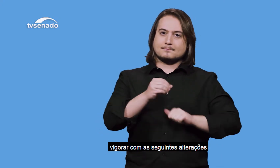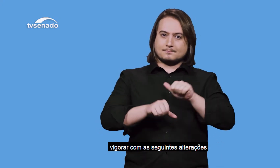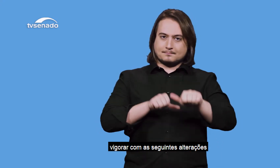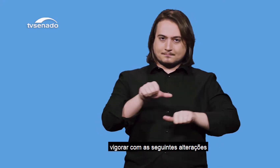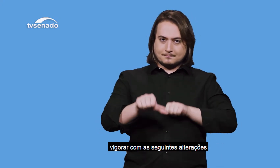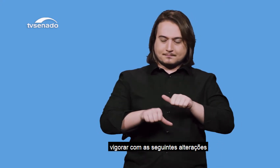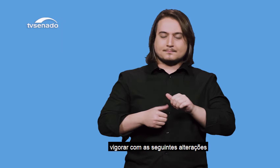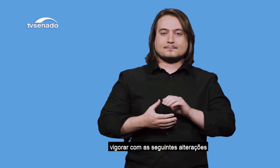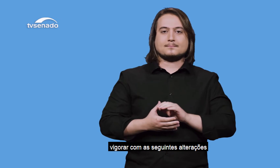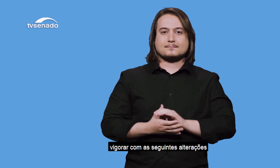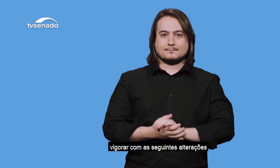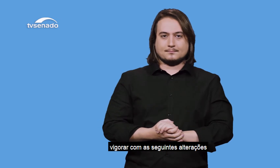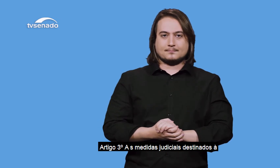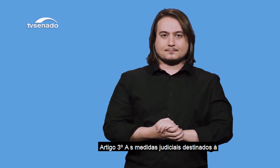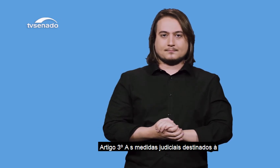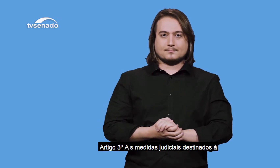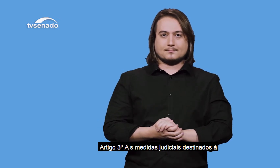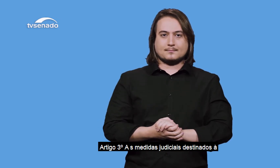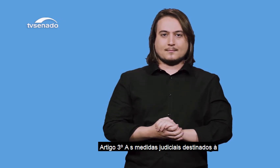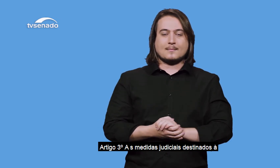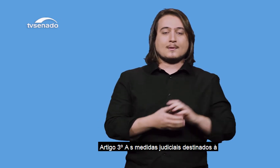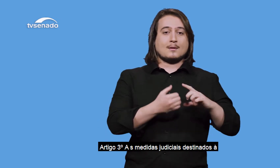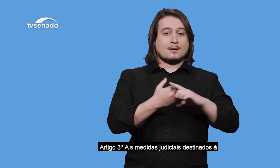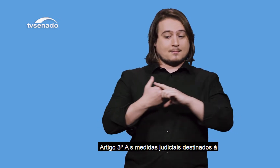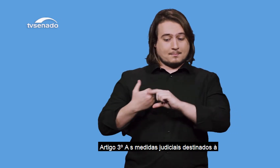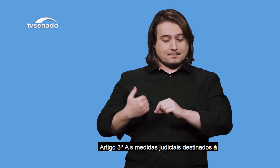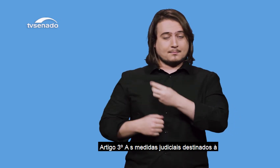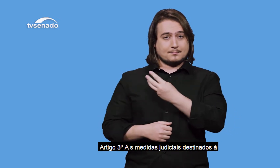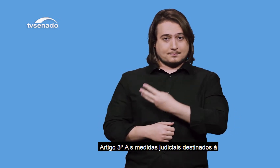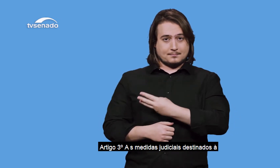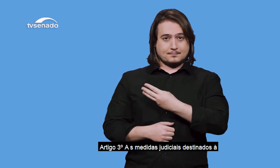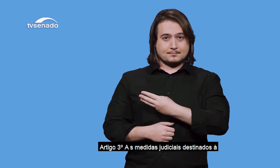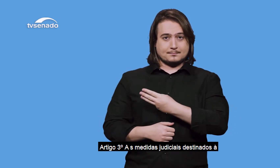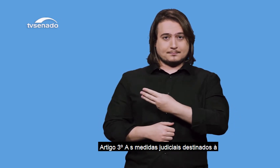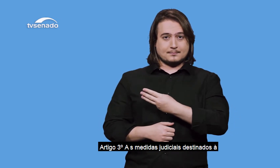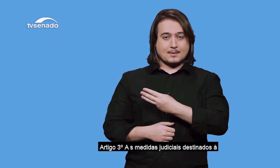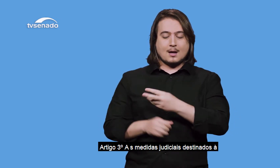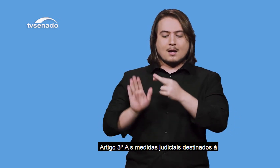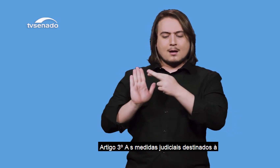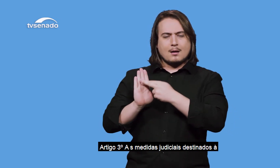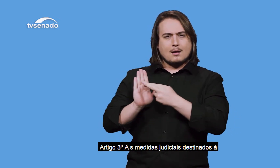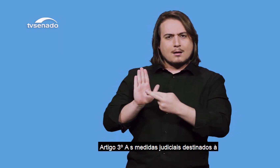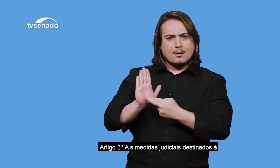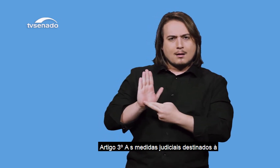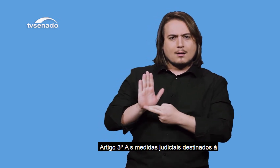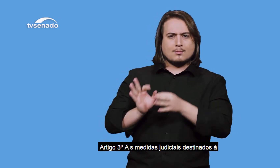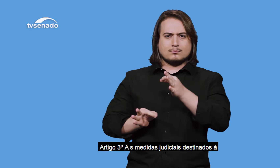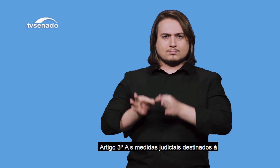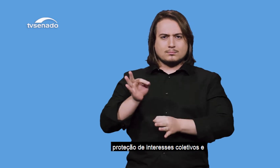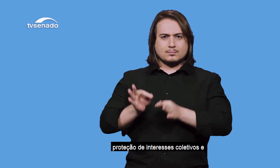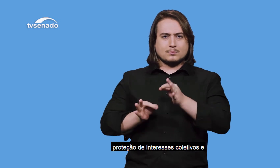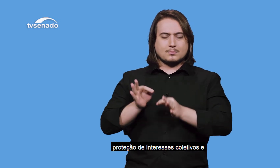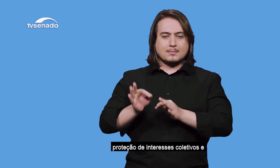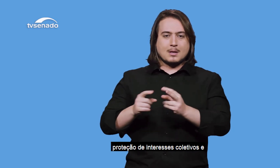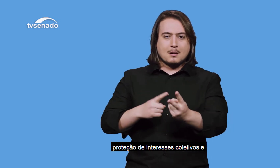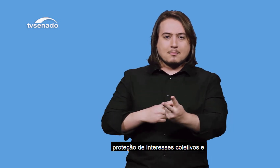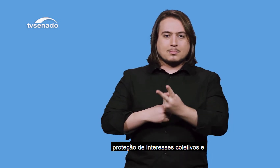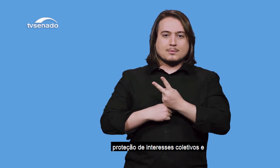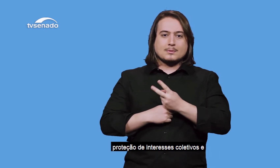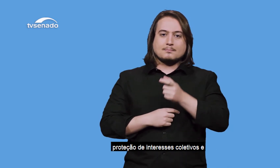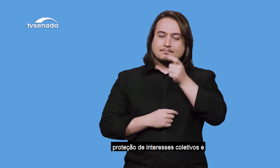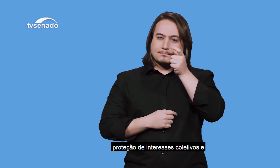alterações artigo 3º as medidas judiciais destinados à proteção de interesses